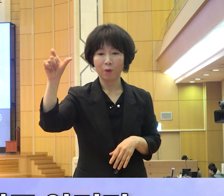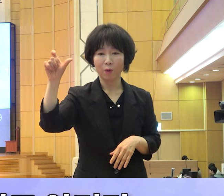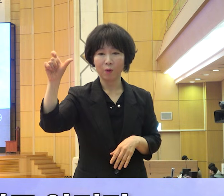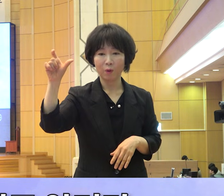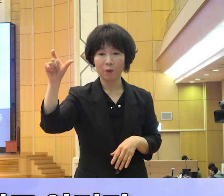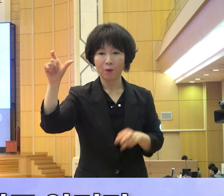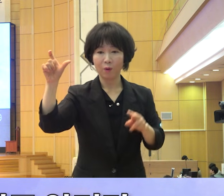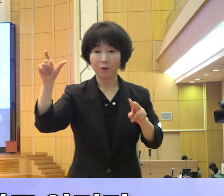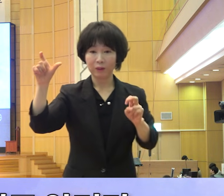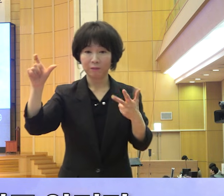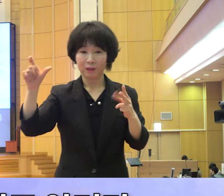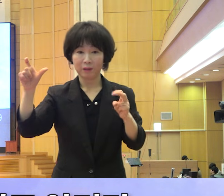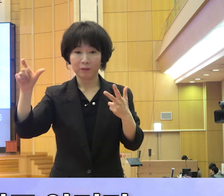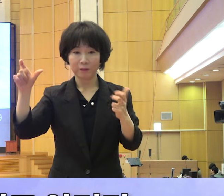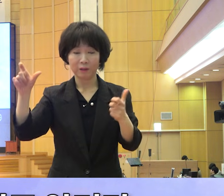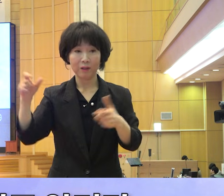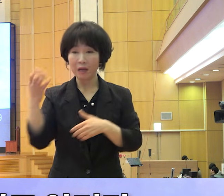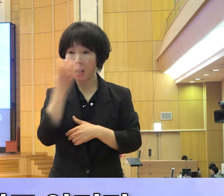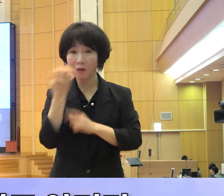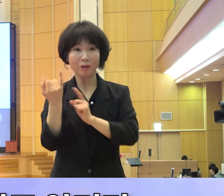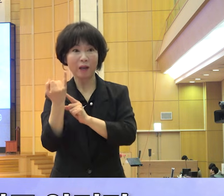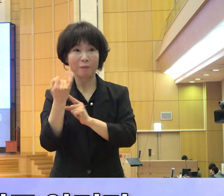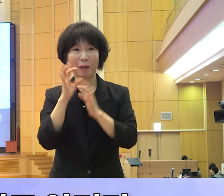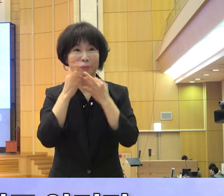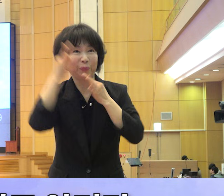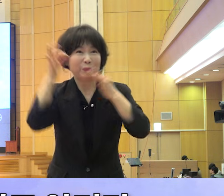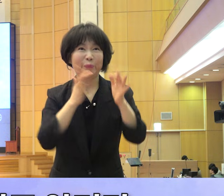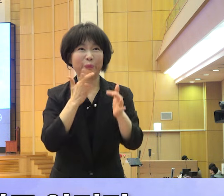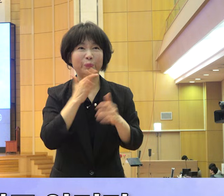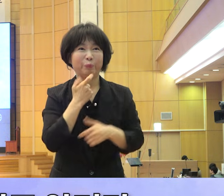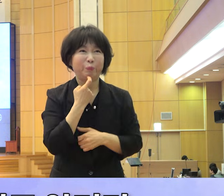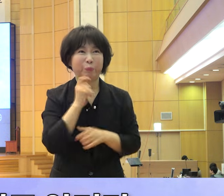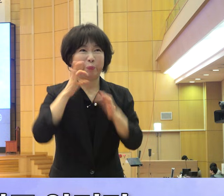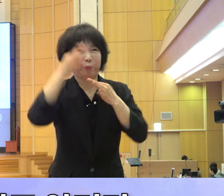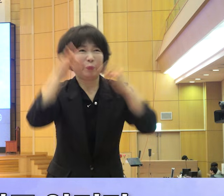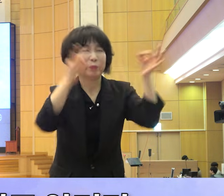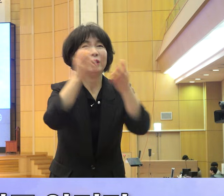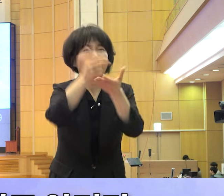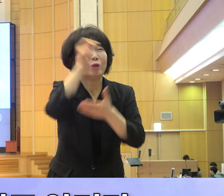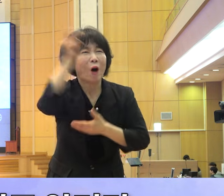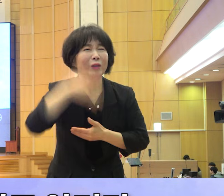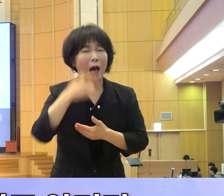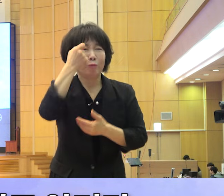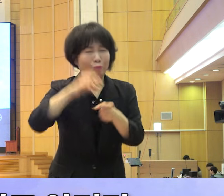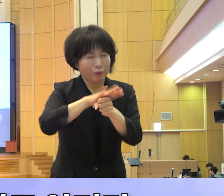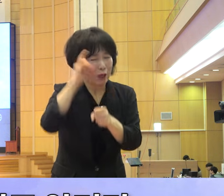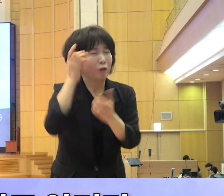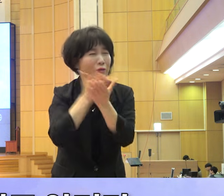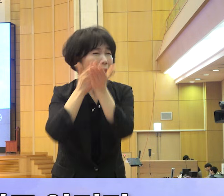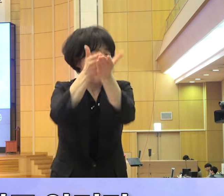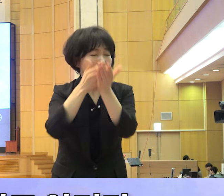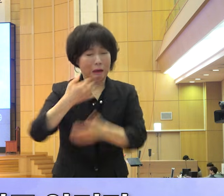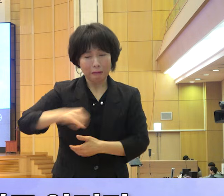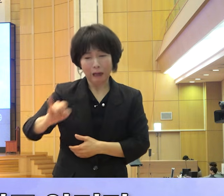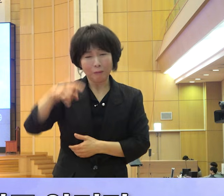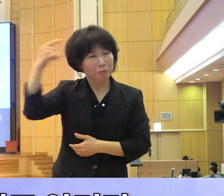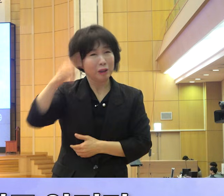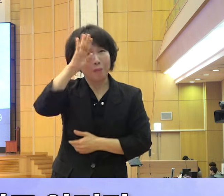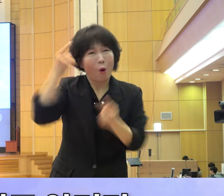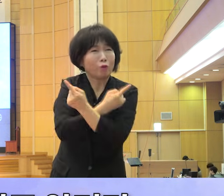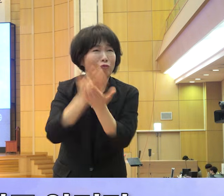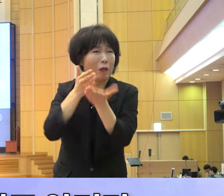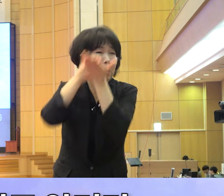예수님이 그 여자에게 한 말이에요. 불쌍히 여겨달라고, 딸을